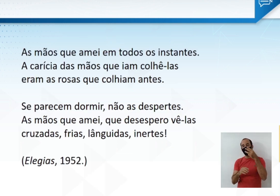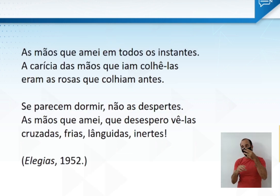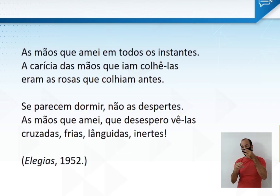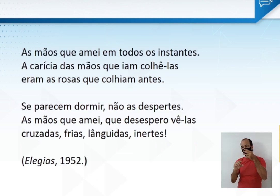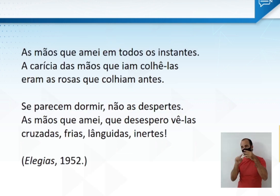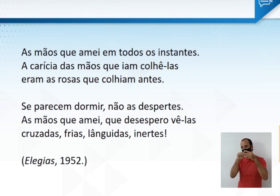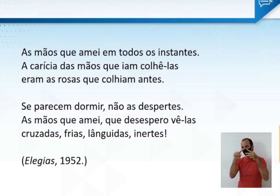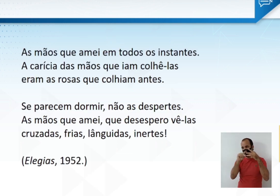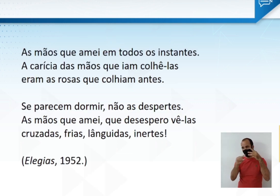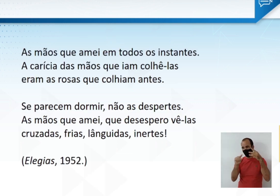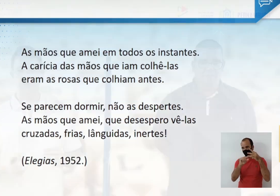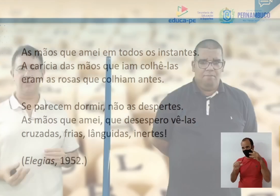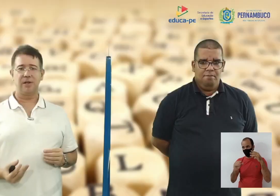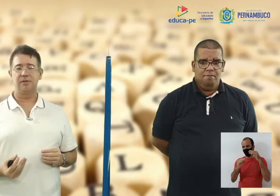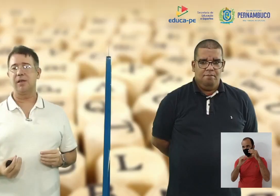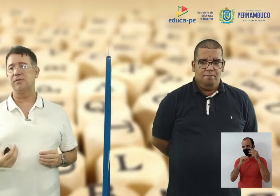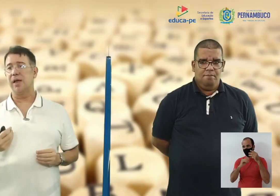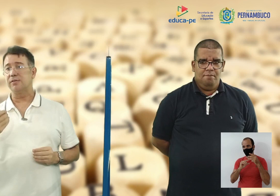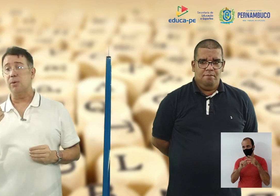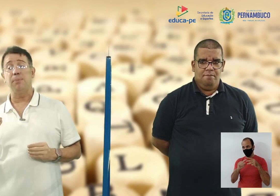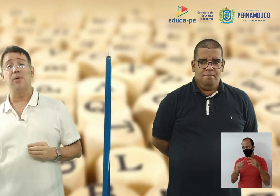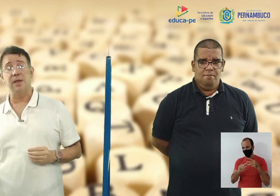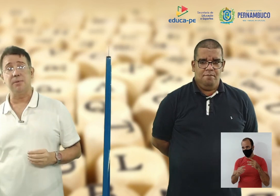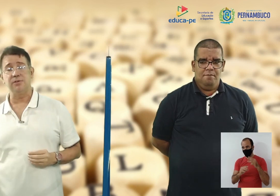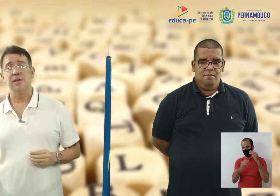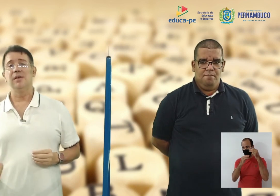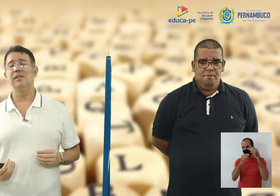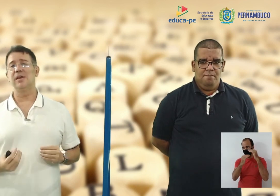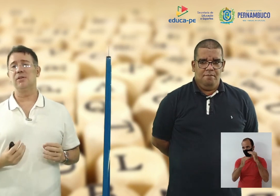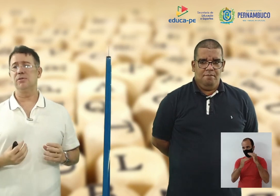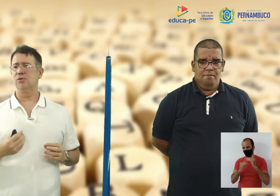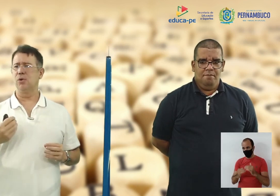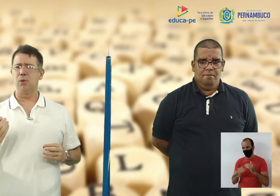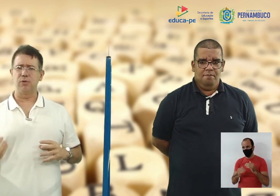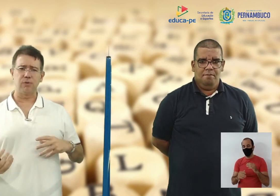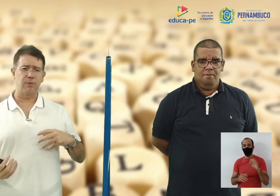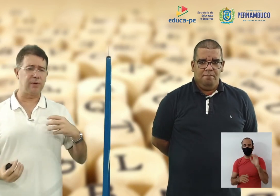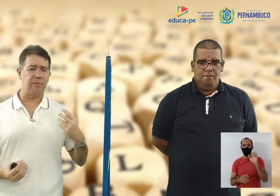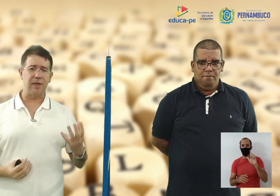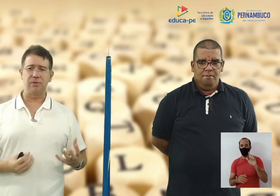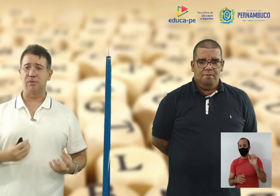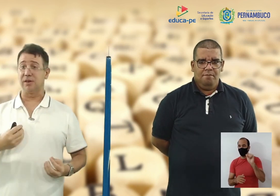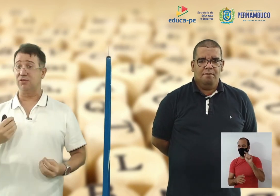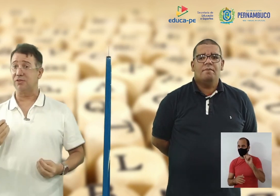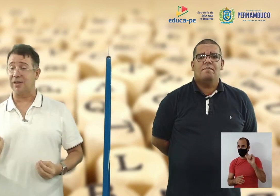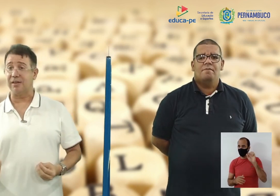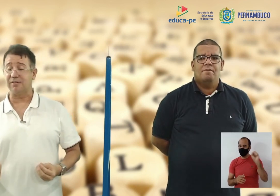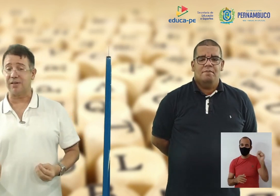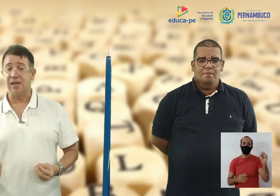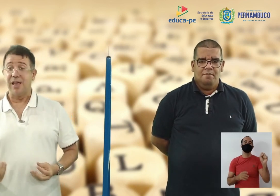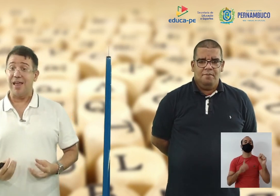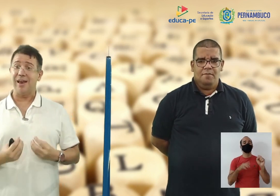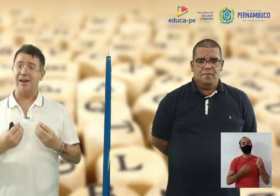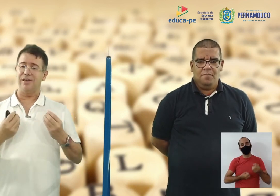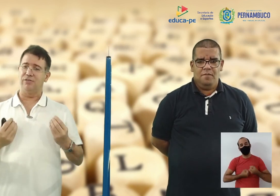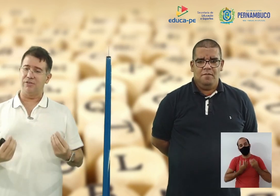que elegia, caros estudantes, são poemas que tratam de dor, sofrimento,